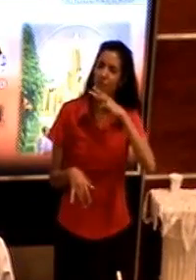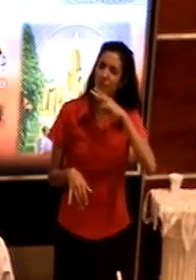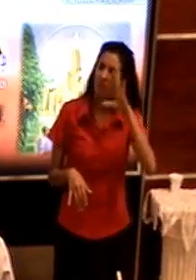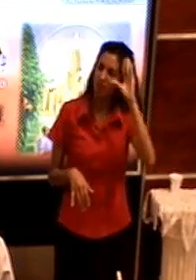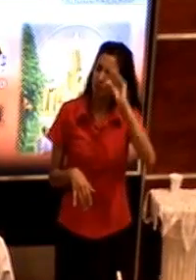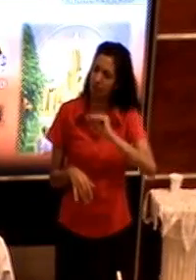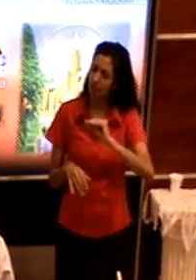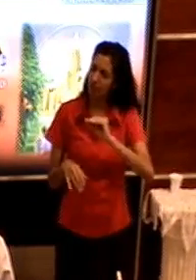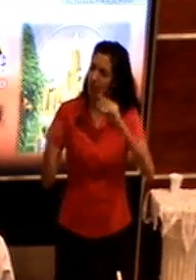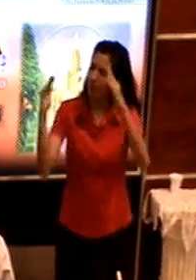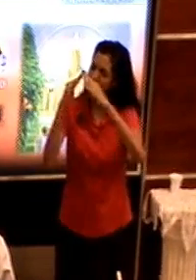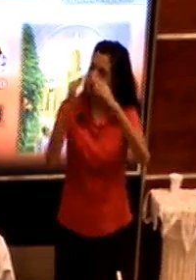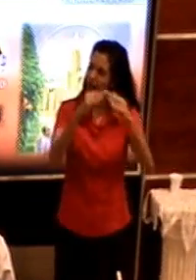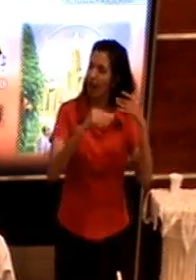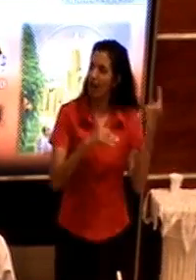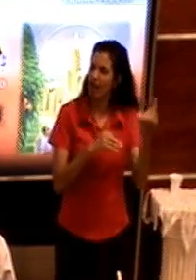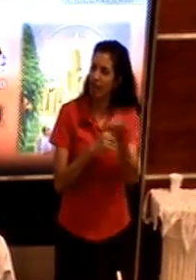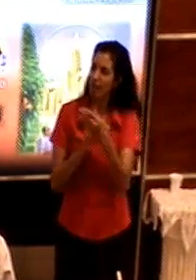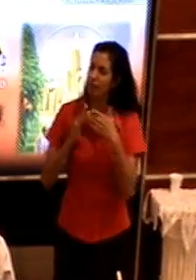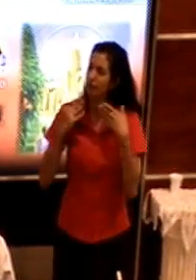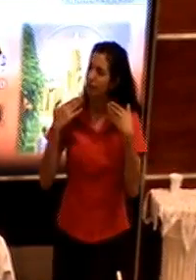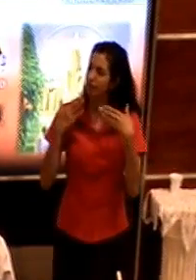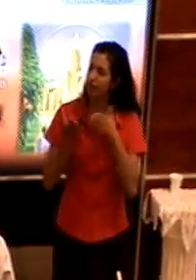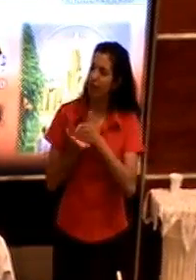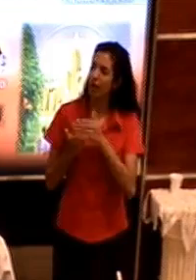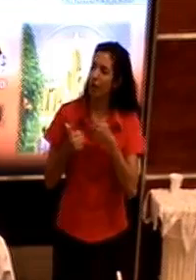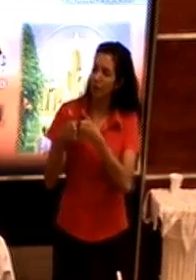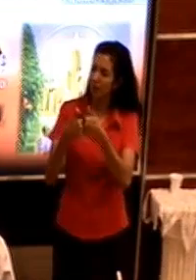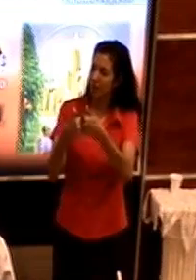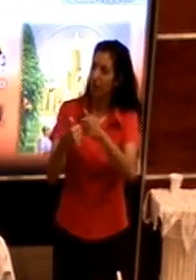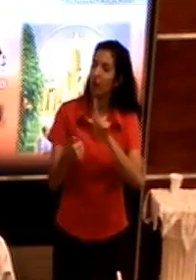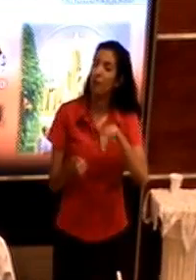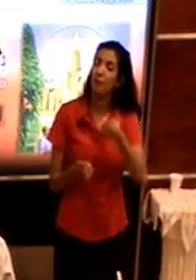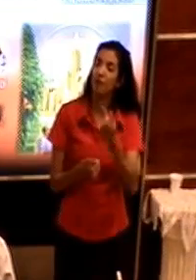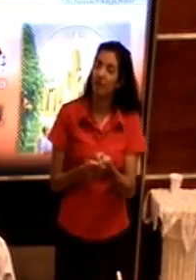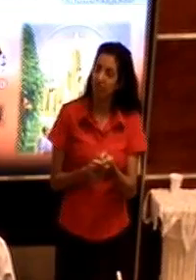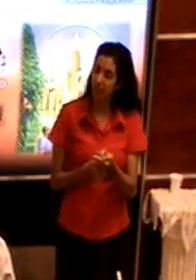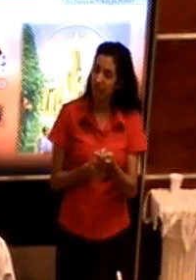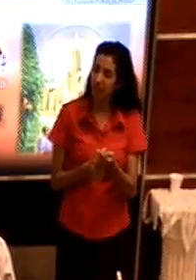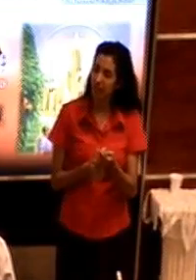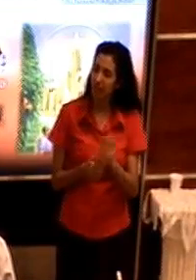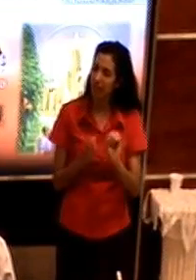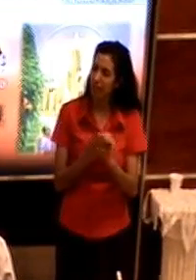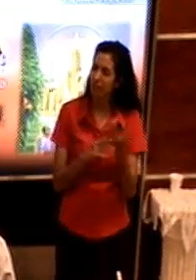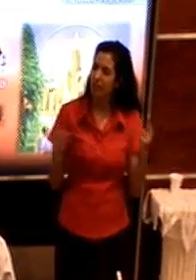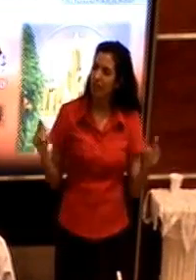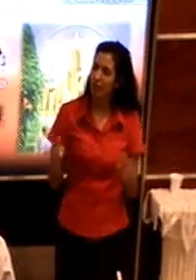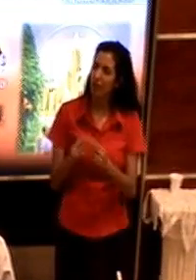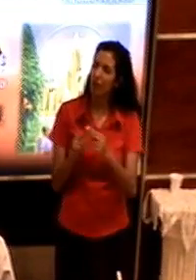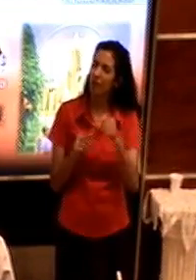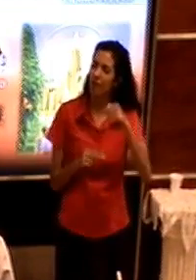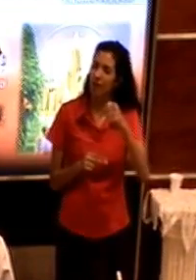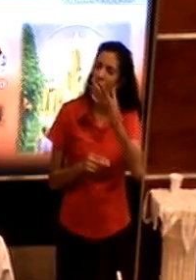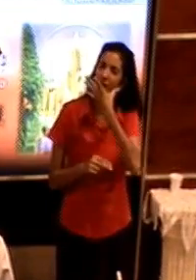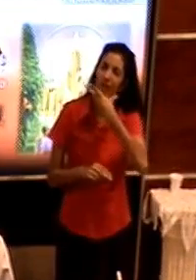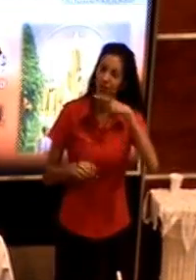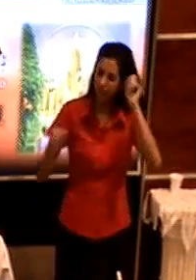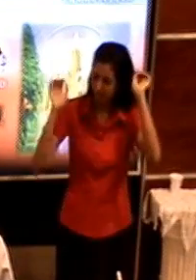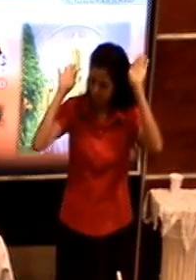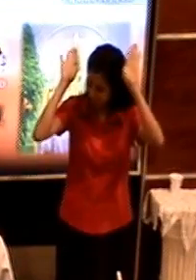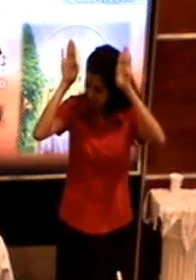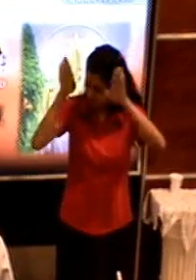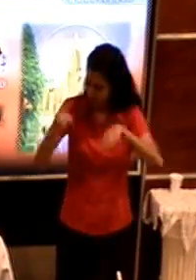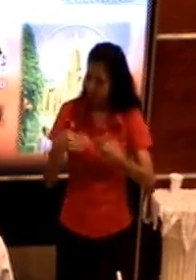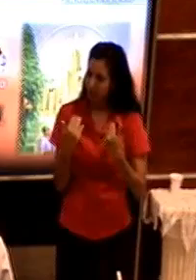nuestros hogares y tráenos mañana a la hora indicada para que podamos rendirte culto y